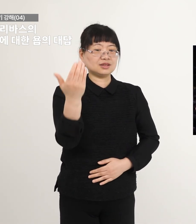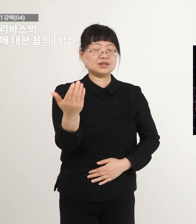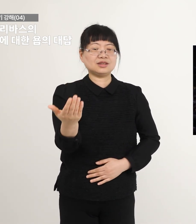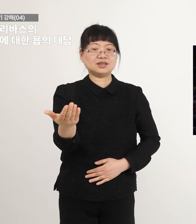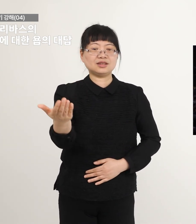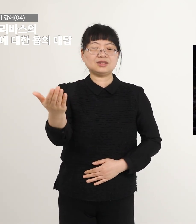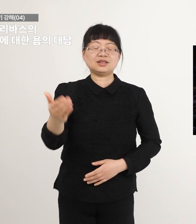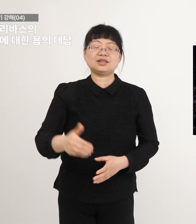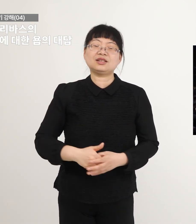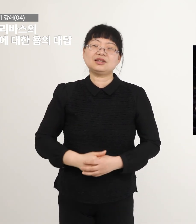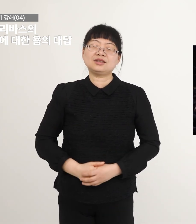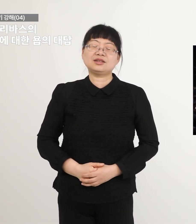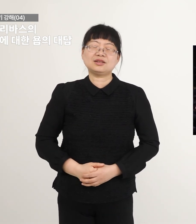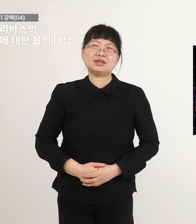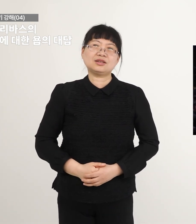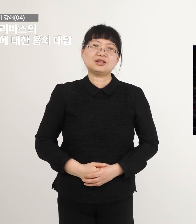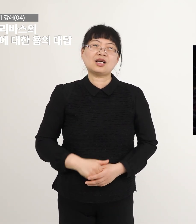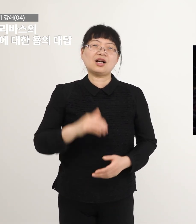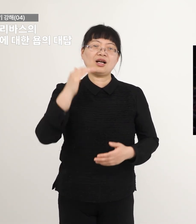사랑하시는지